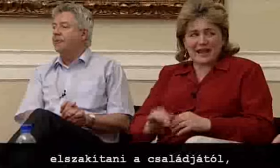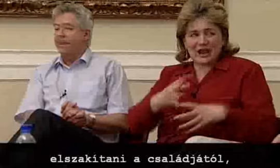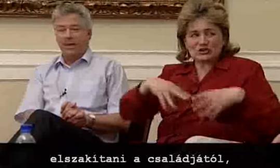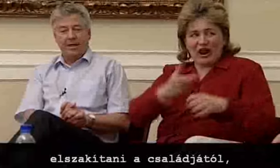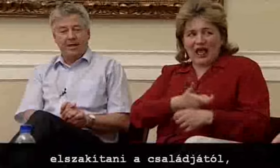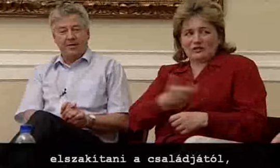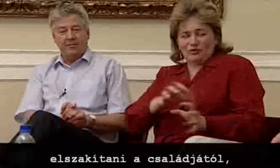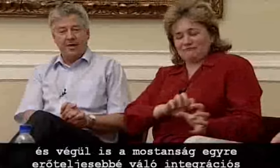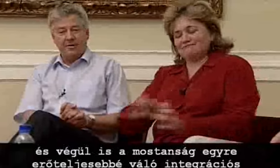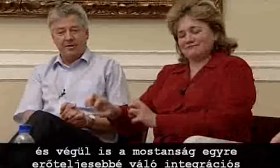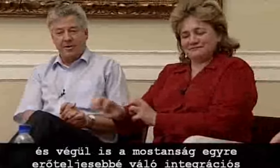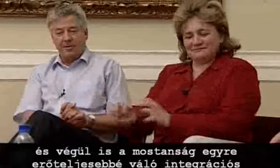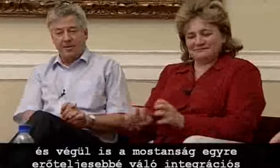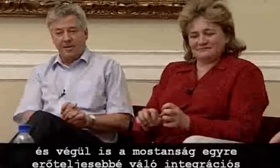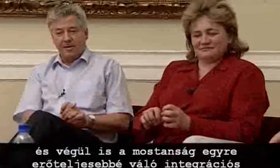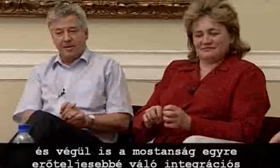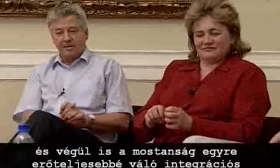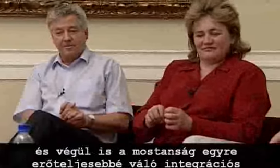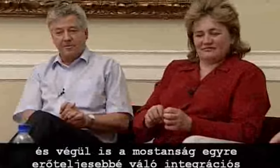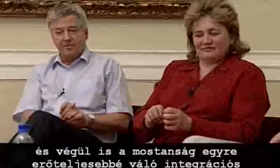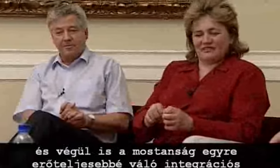családjától, és végül is a